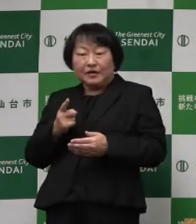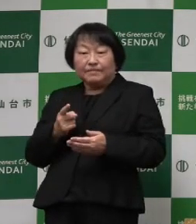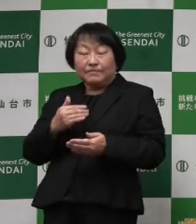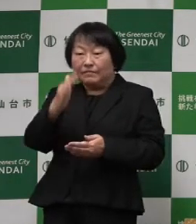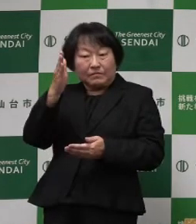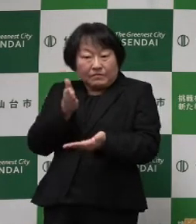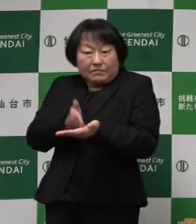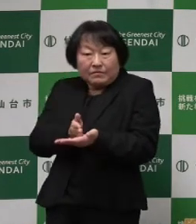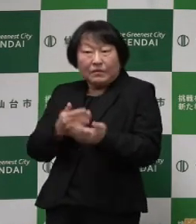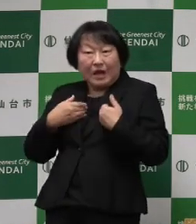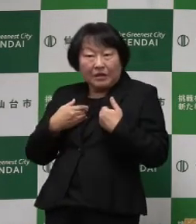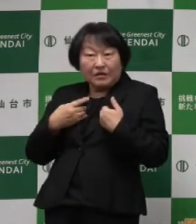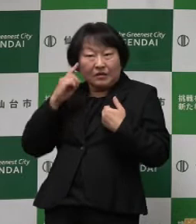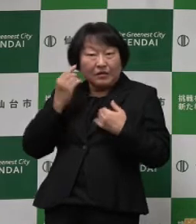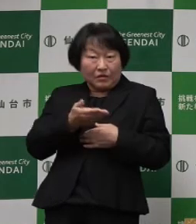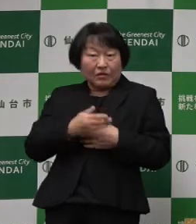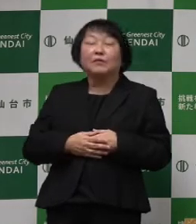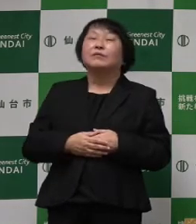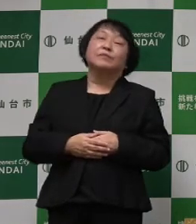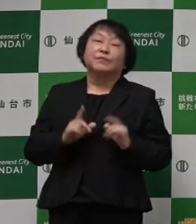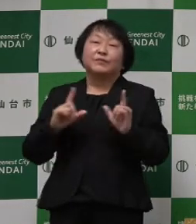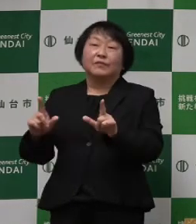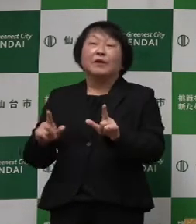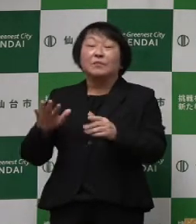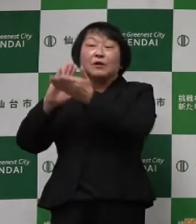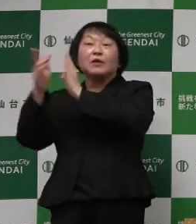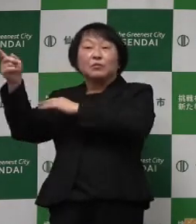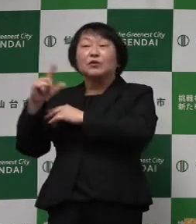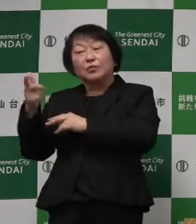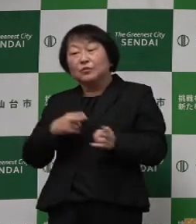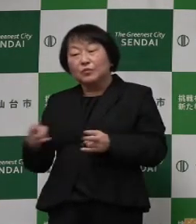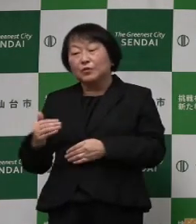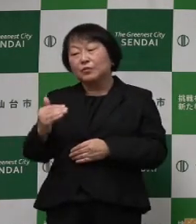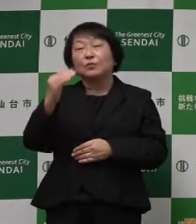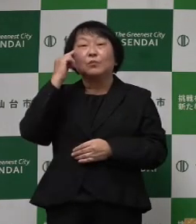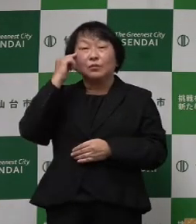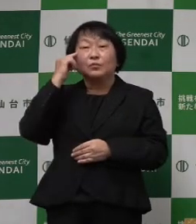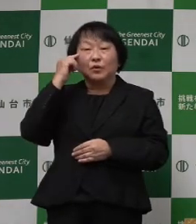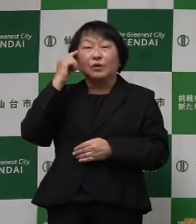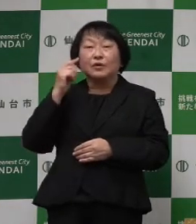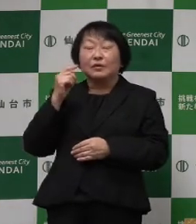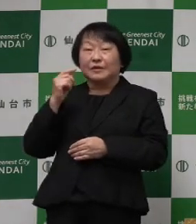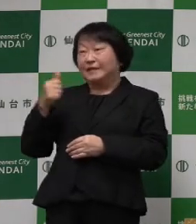今県の方でもいろいろと整理をされていると思います。知事も今回のこの数字をです